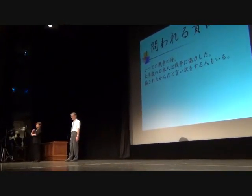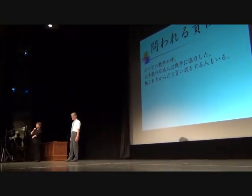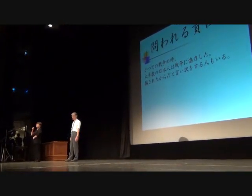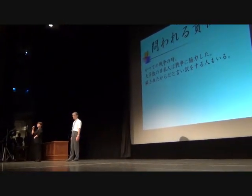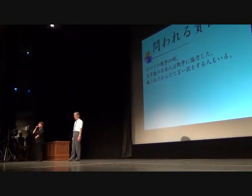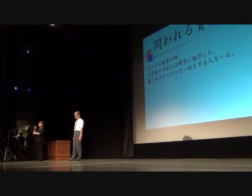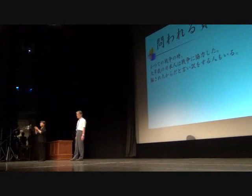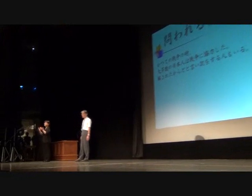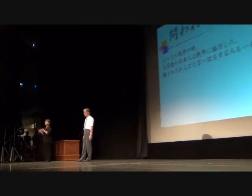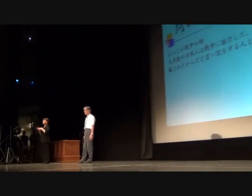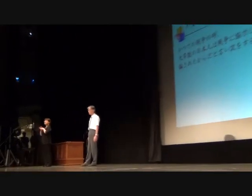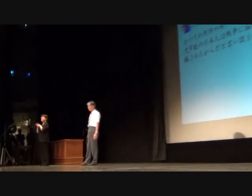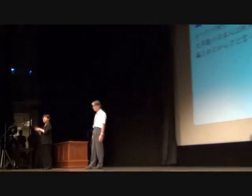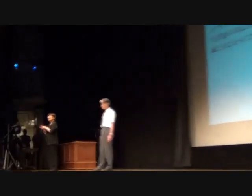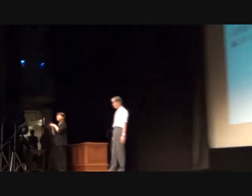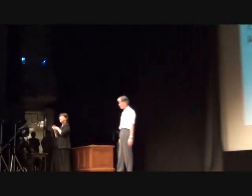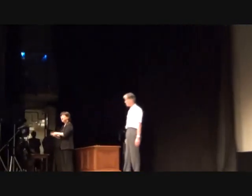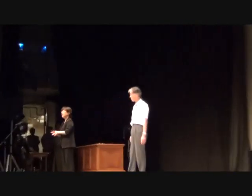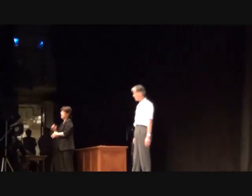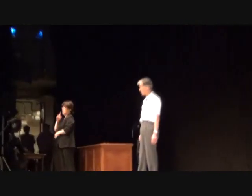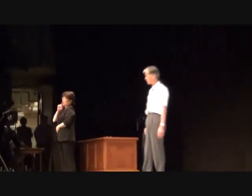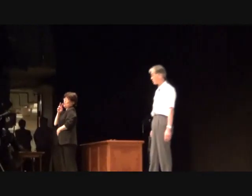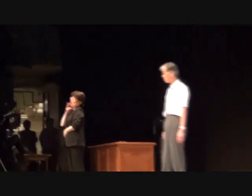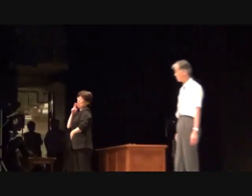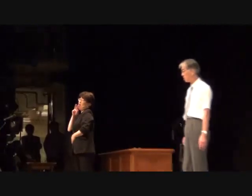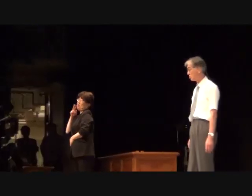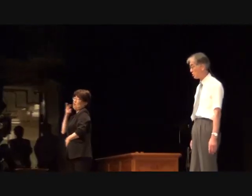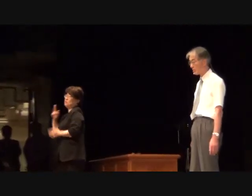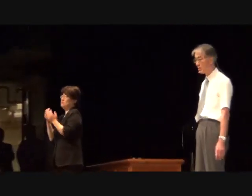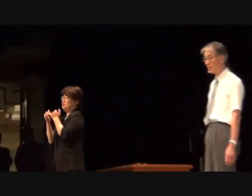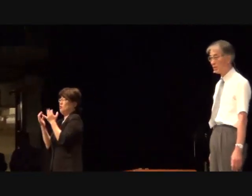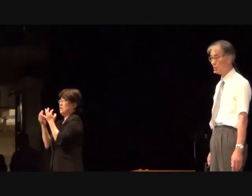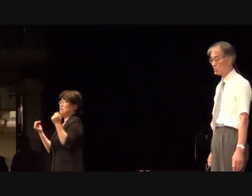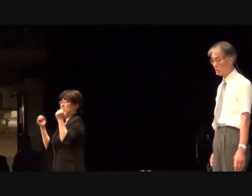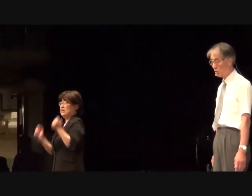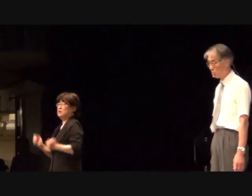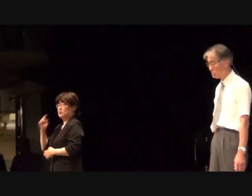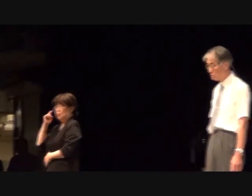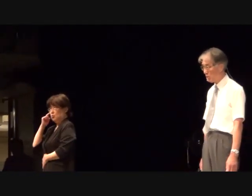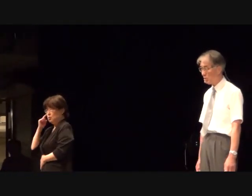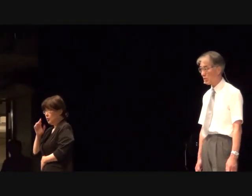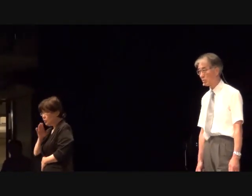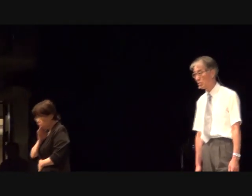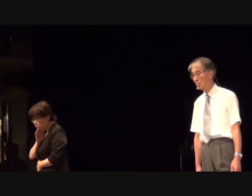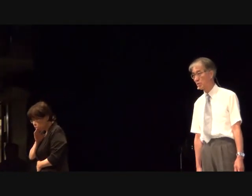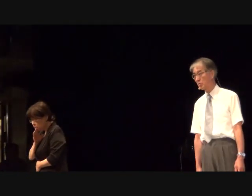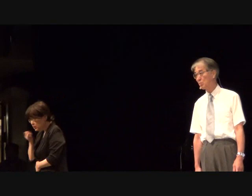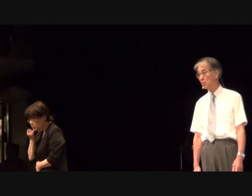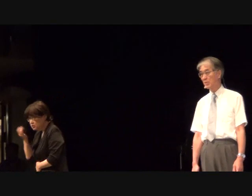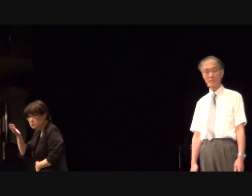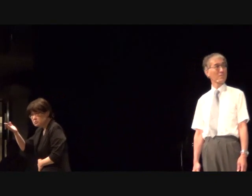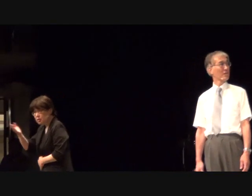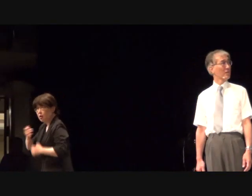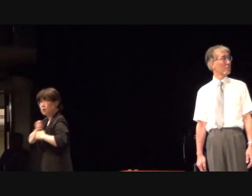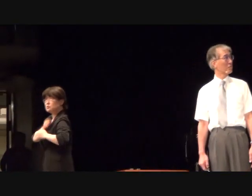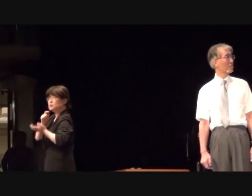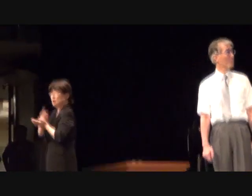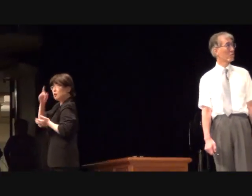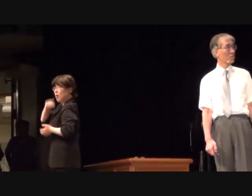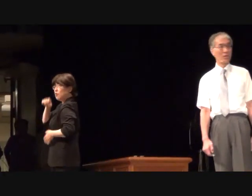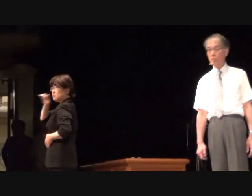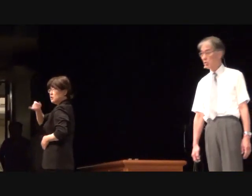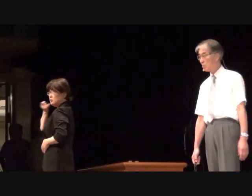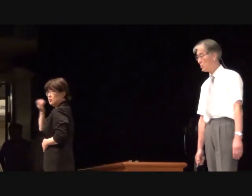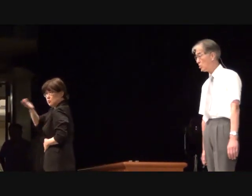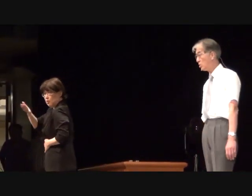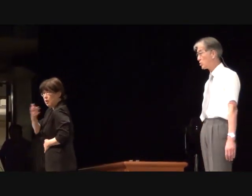ったと言い訳をする人は多分たくさんいたと思います。でもそれは本当にいいのかと私は思います。福島